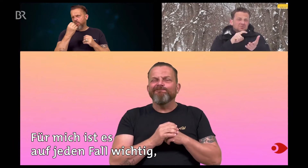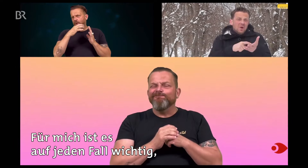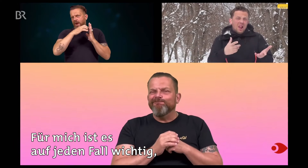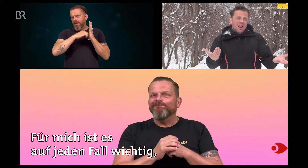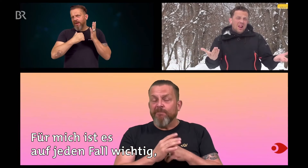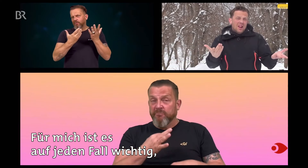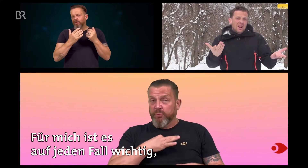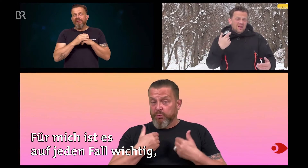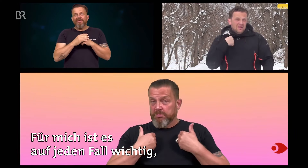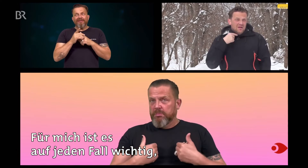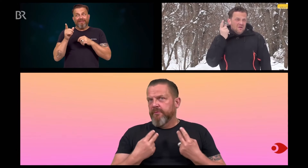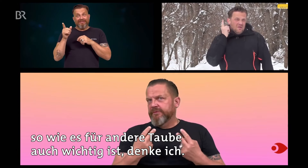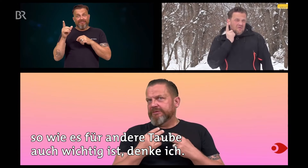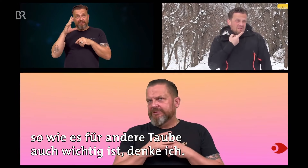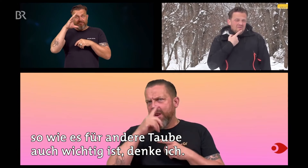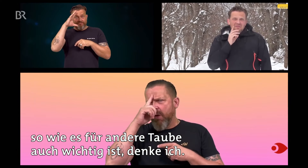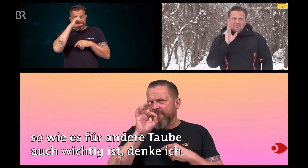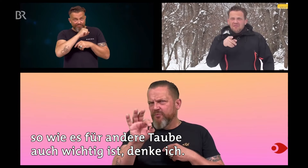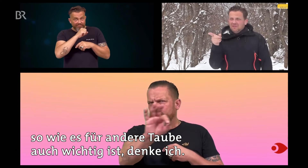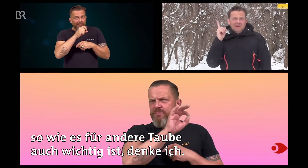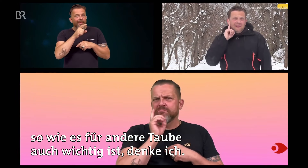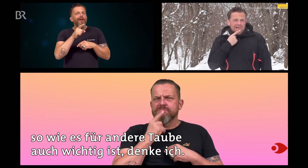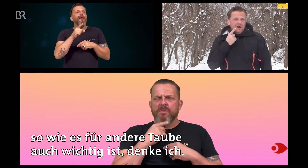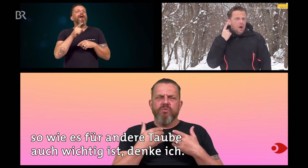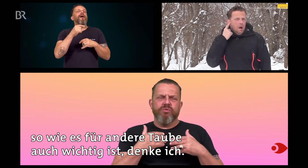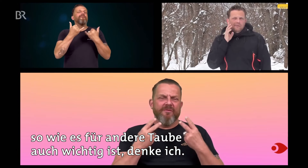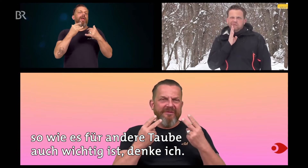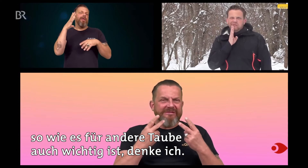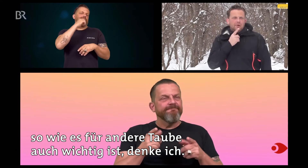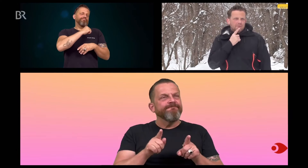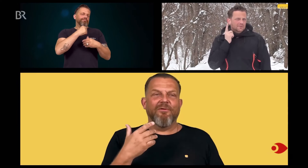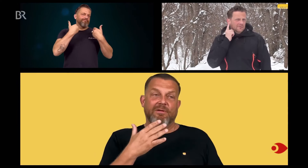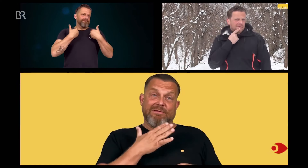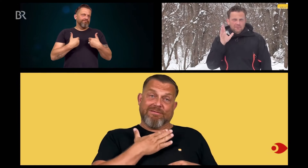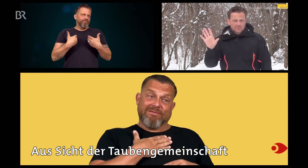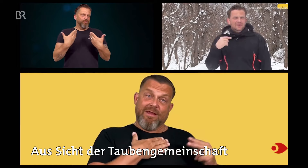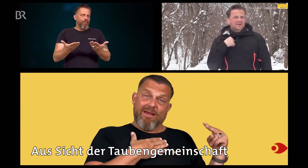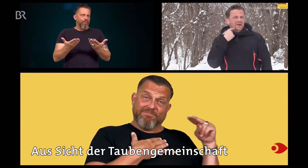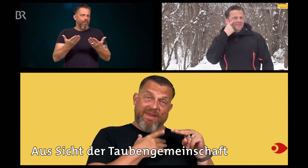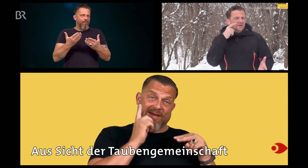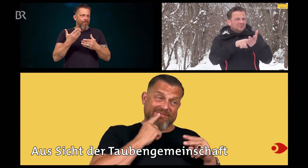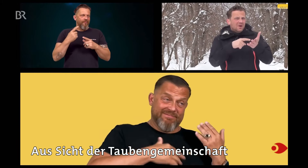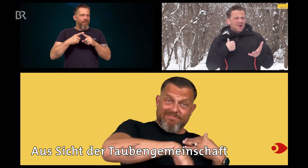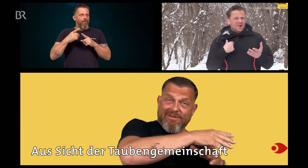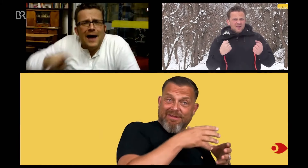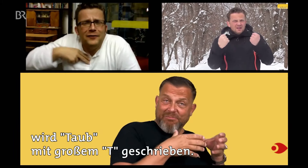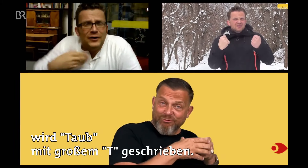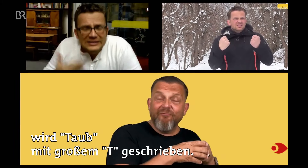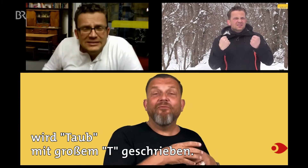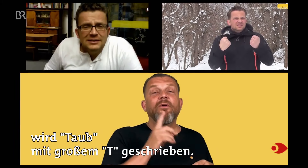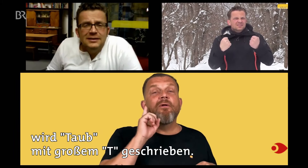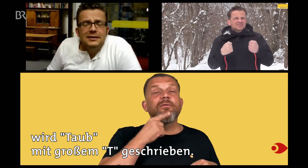ist es auf jeden Fall wichtig, so wie es für andere Taube auch wichtig ist, denke ich. Aus Sicht der Taubengemeinschaft wird Taub mit